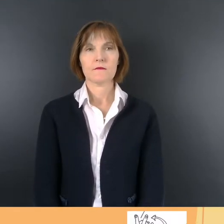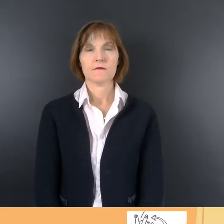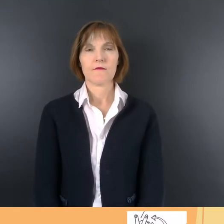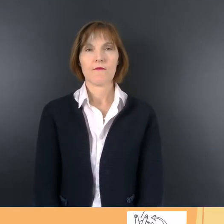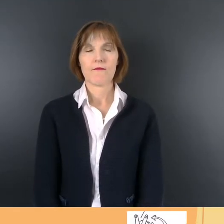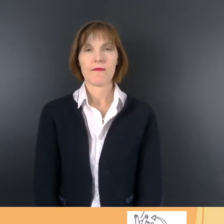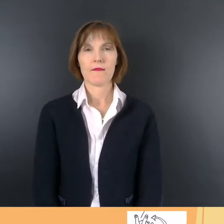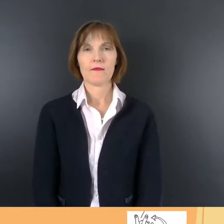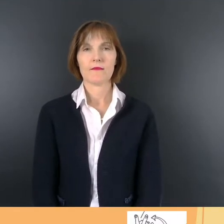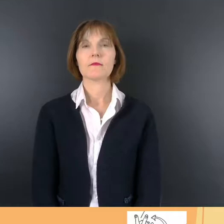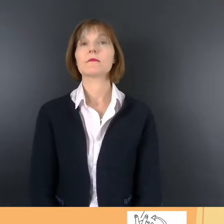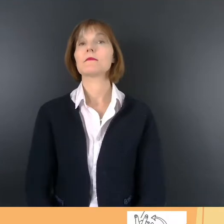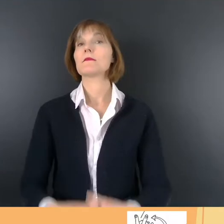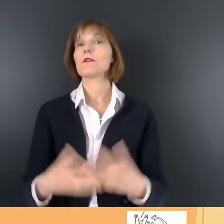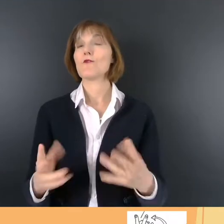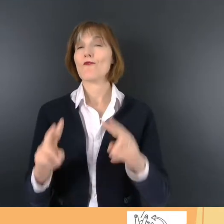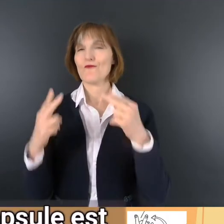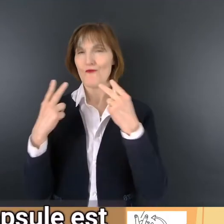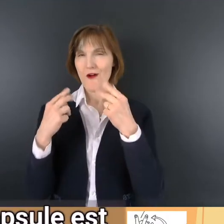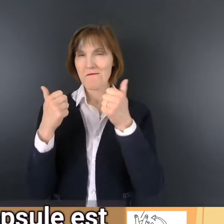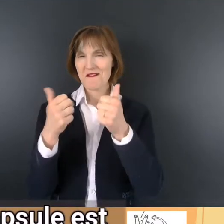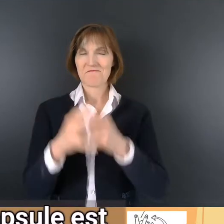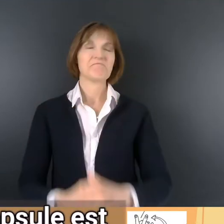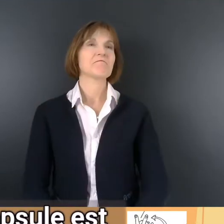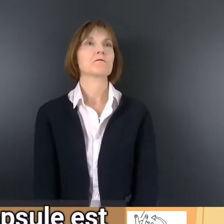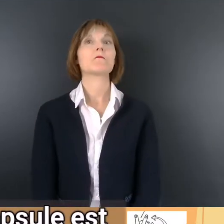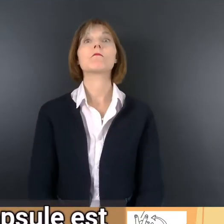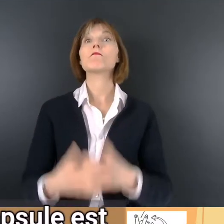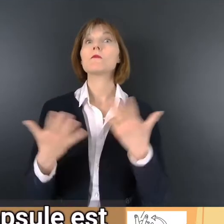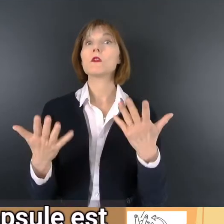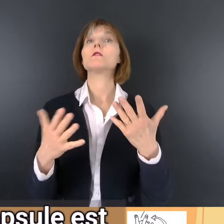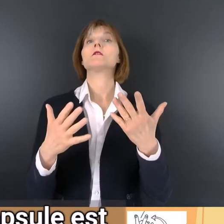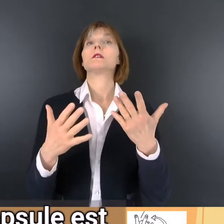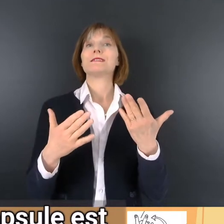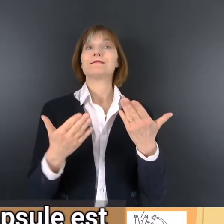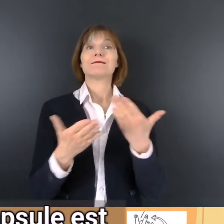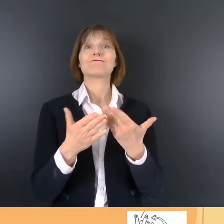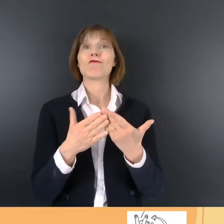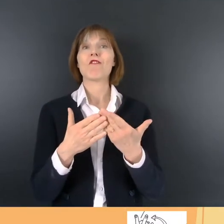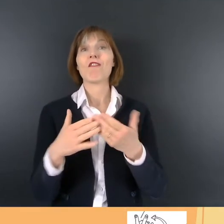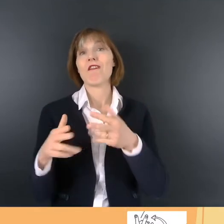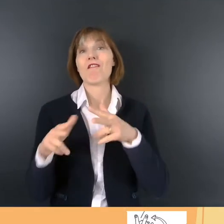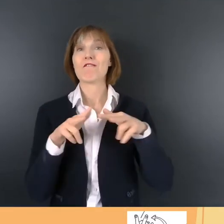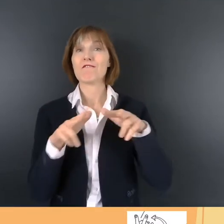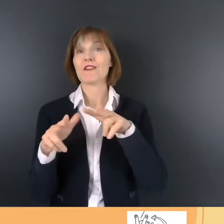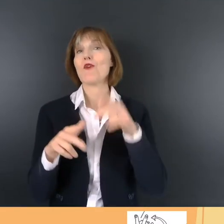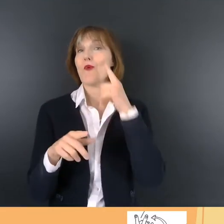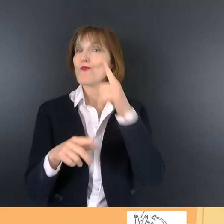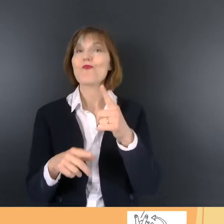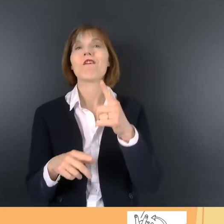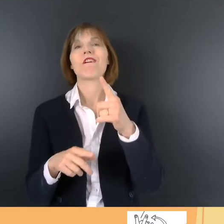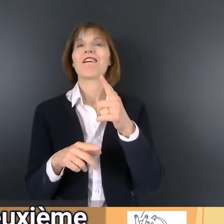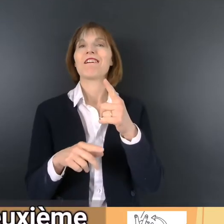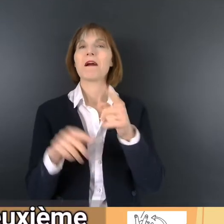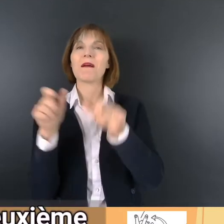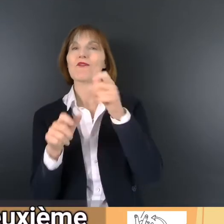Très bien, voilà, vous me voyez bien. Alors, donc là, cette capsule est faite pour les entendants, puisque voilà, moi, je suis en tout petit.